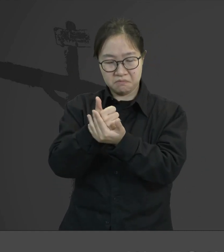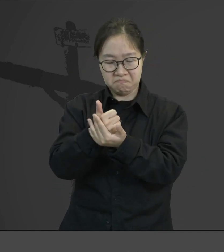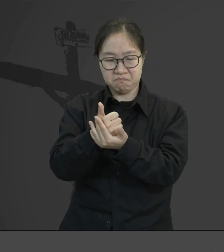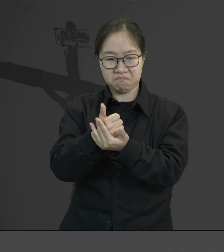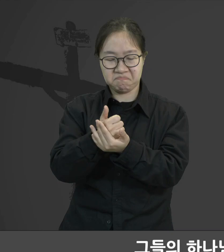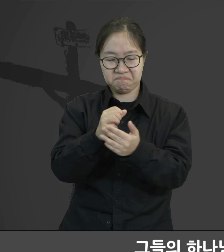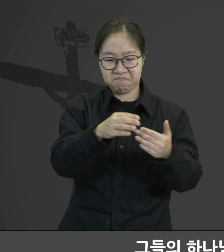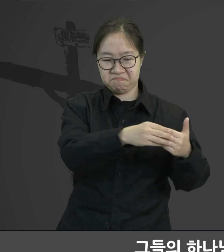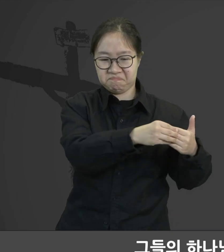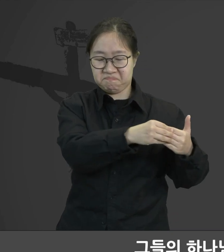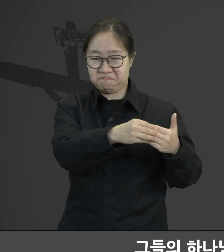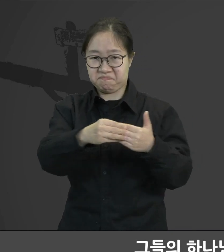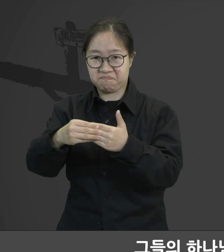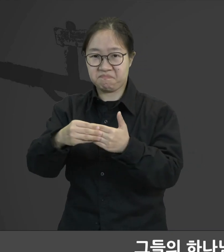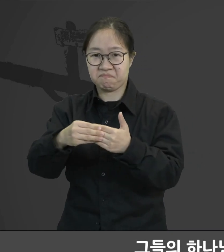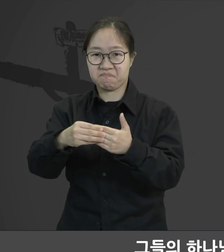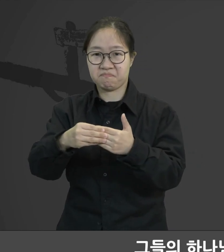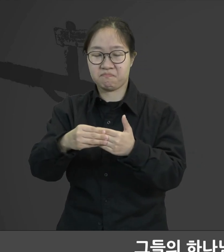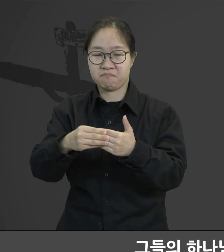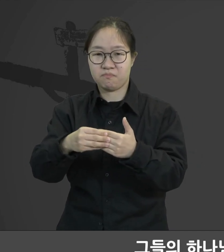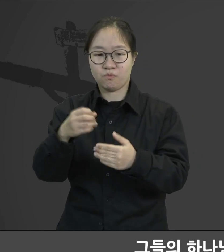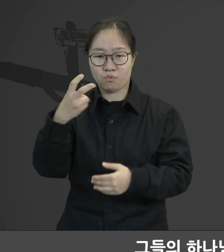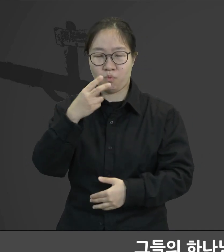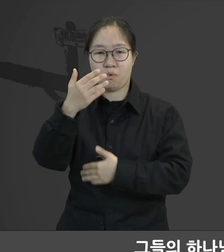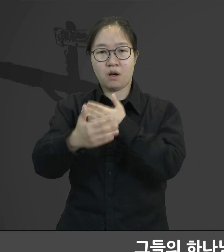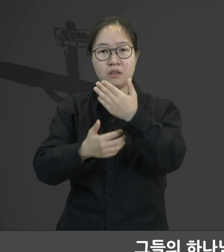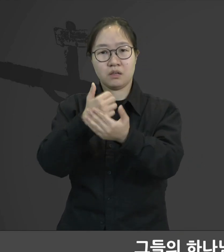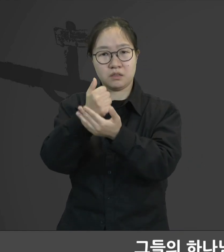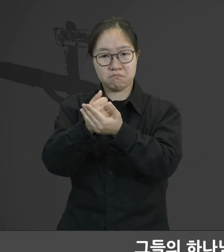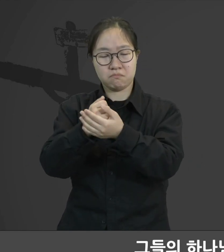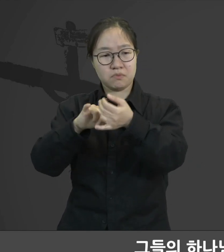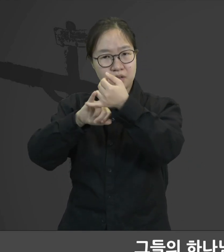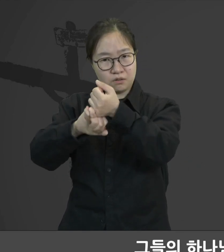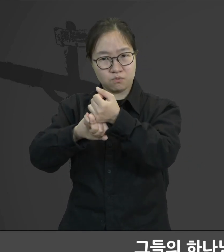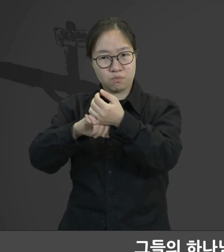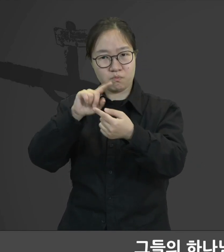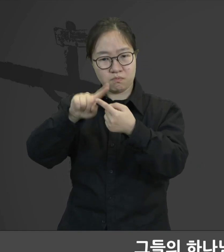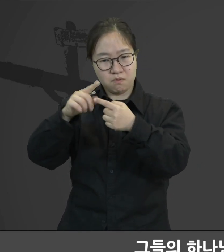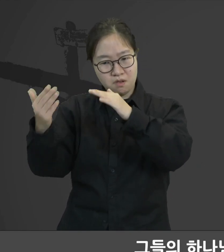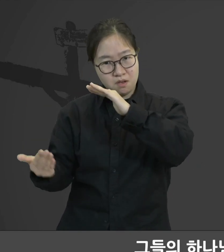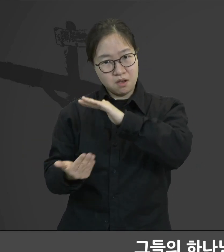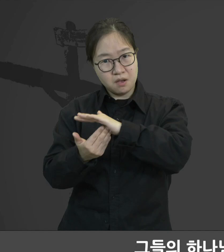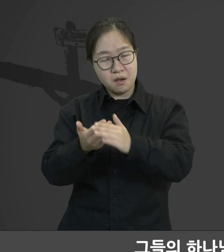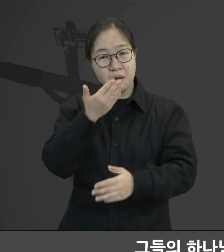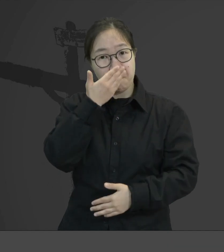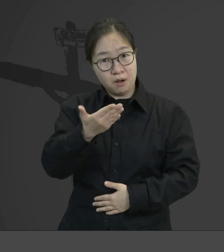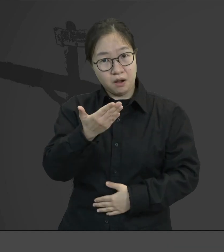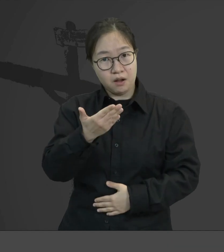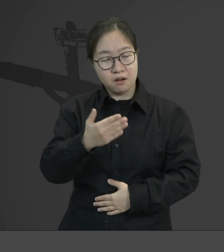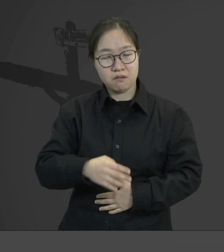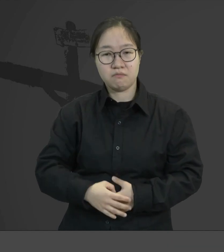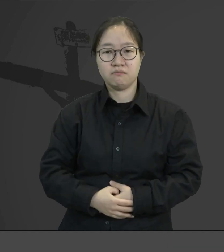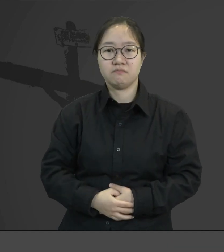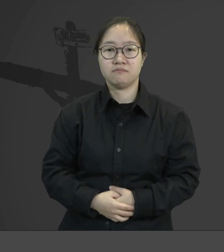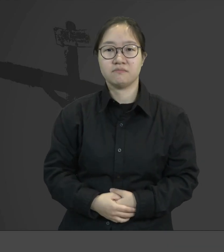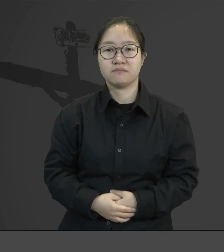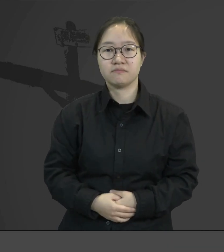이끄시고 그들의 하나님이 되겠다고 하신 하나님의 약속은 이루어질 수 있을까요?